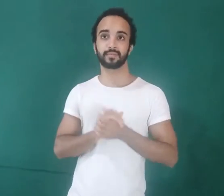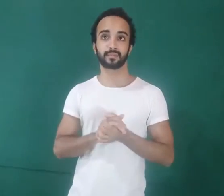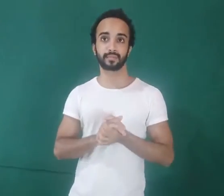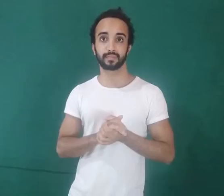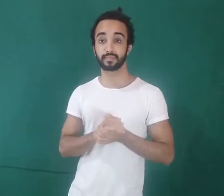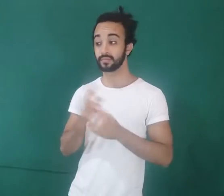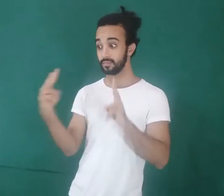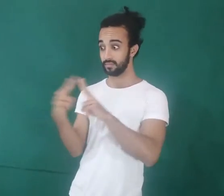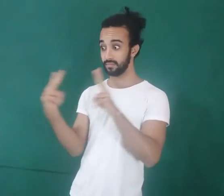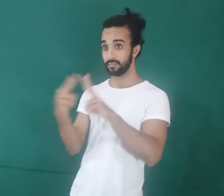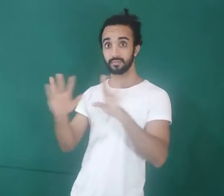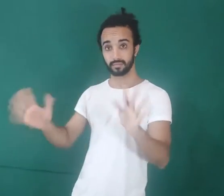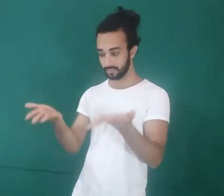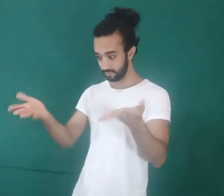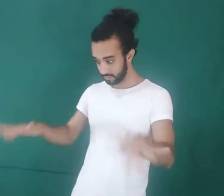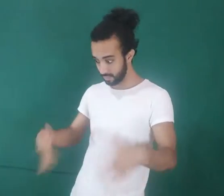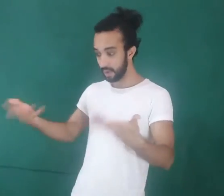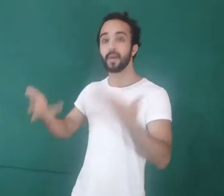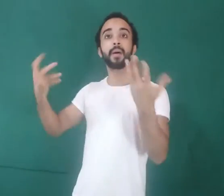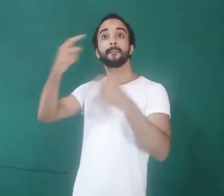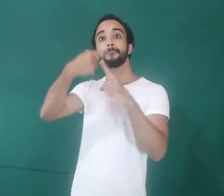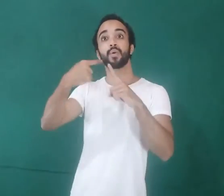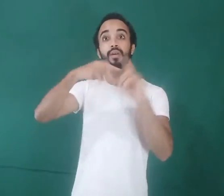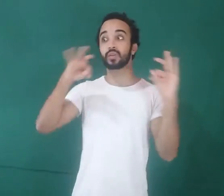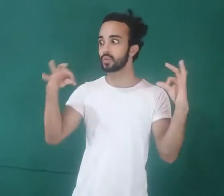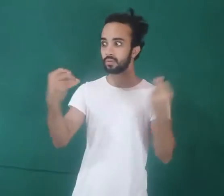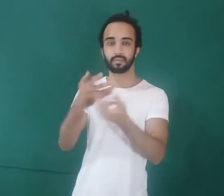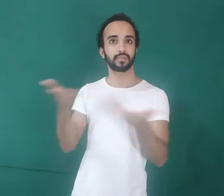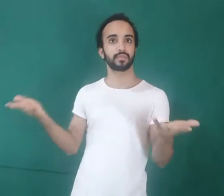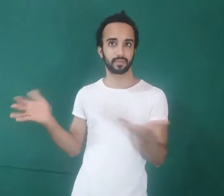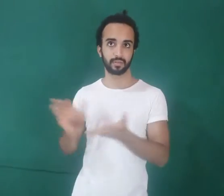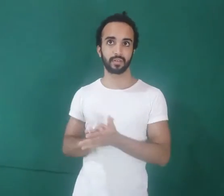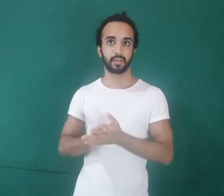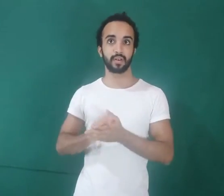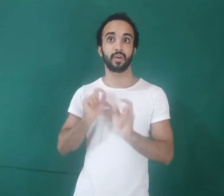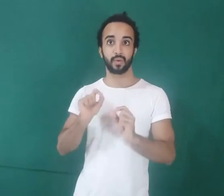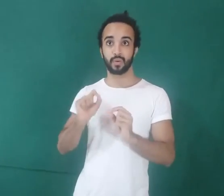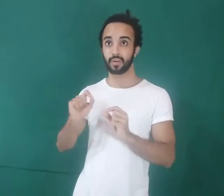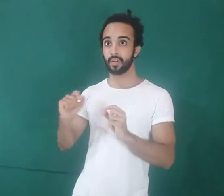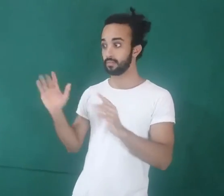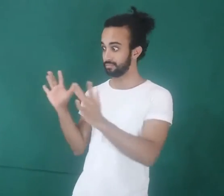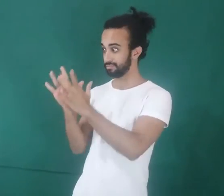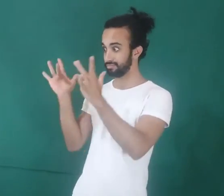afloradas, porque a rede inteira conecta a subjetividade de vários indivíduos.